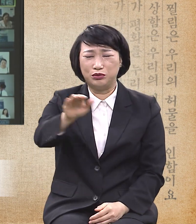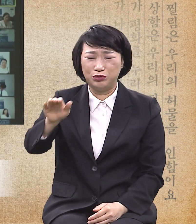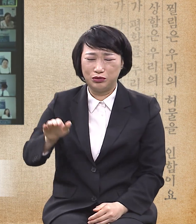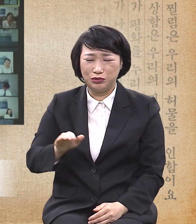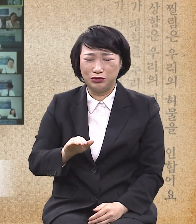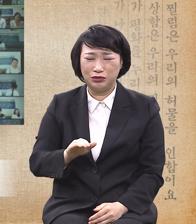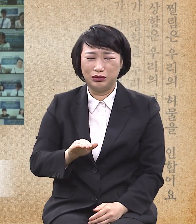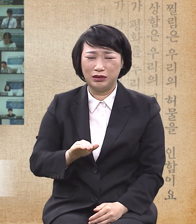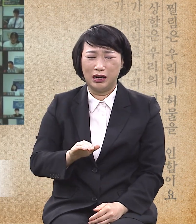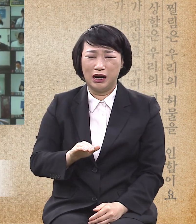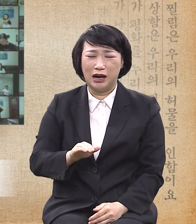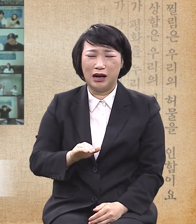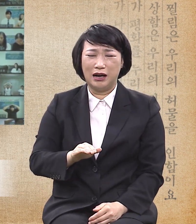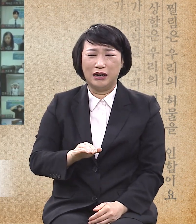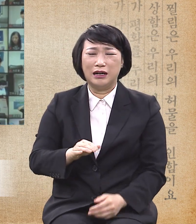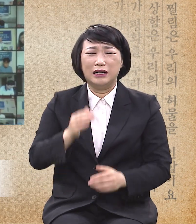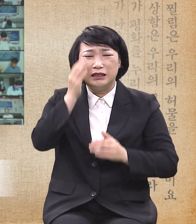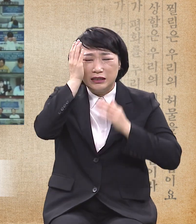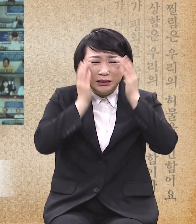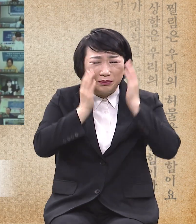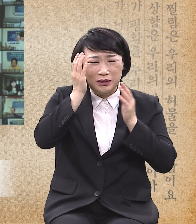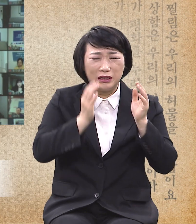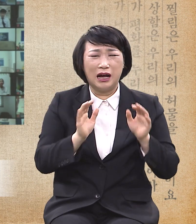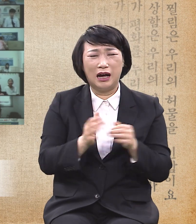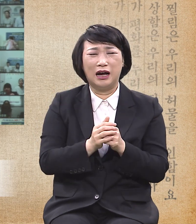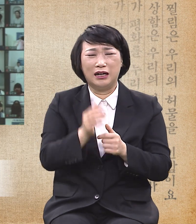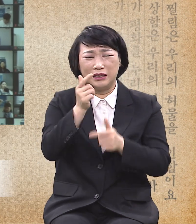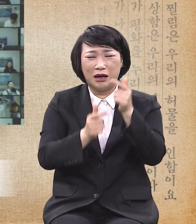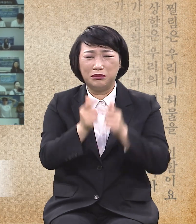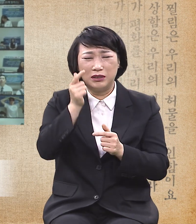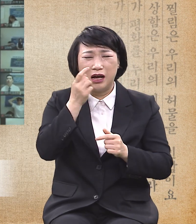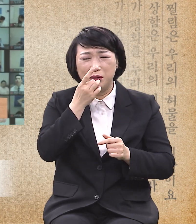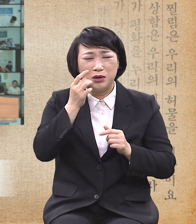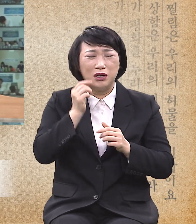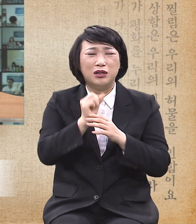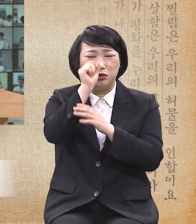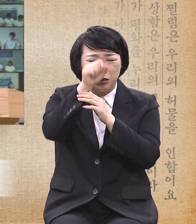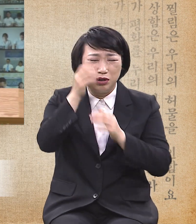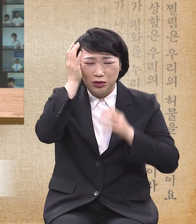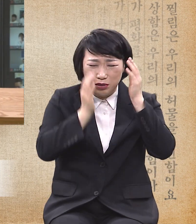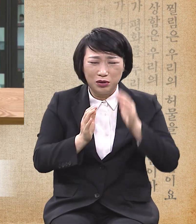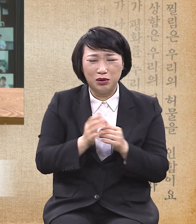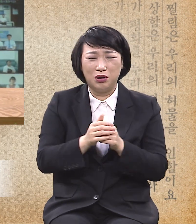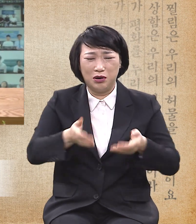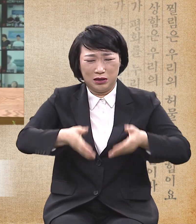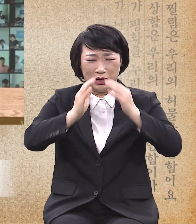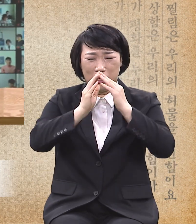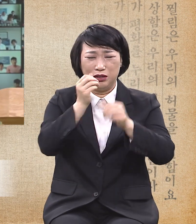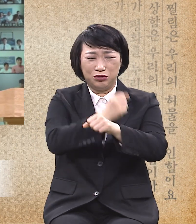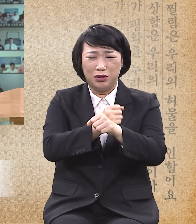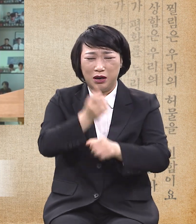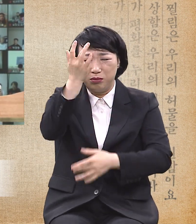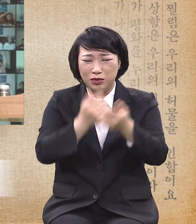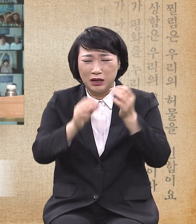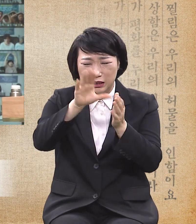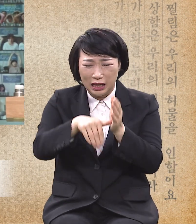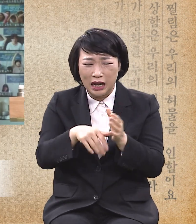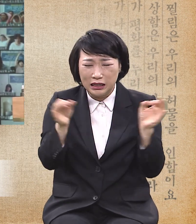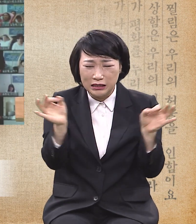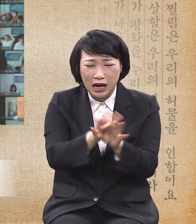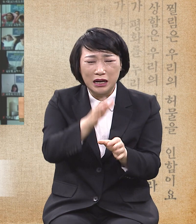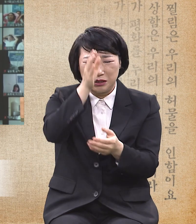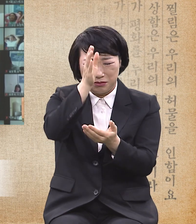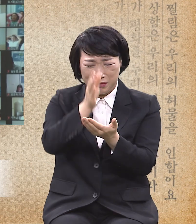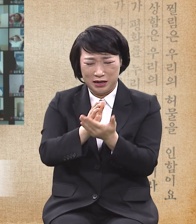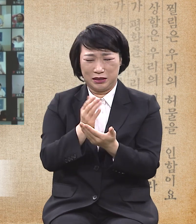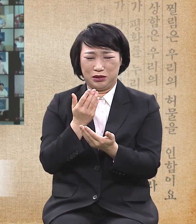우리가 짚이나 나무나 풀루지요 공력이 불탈 때 지저분하게 사라져 없어지지